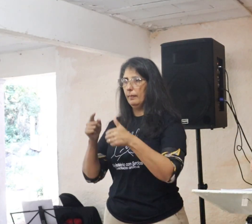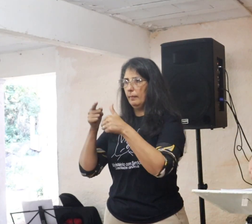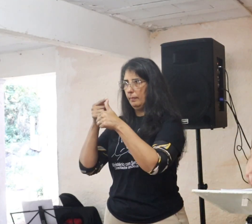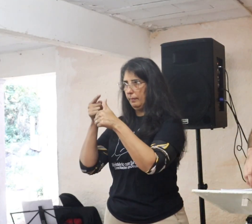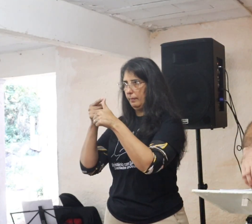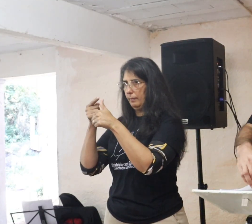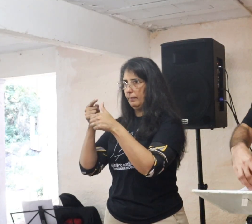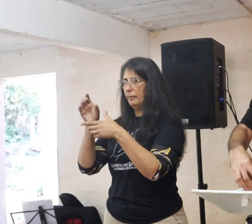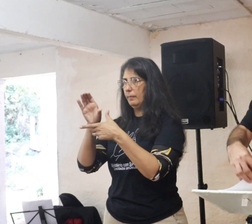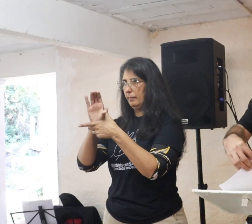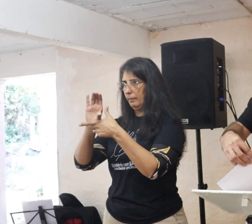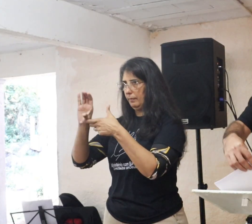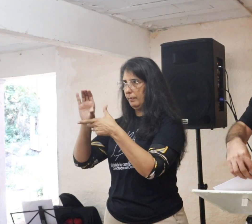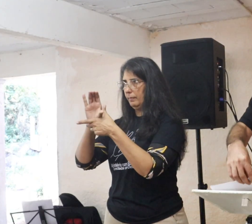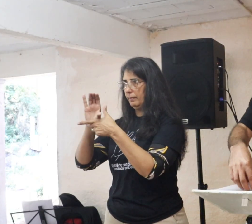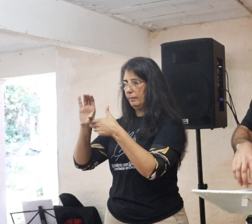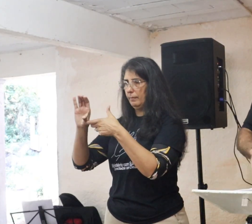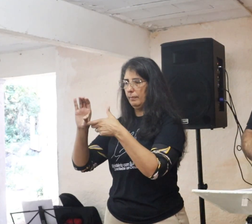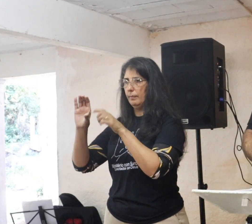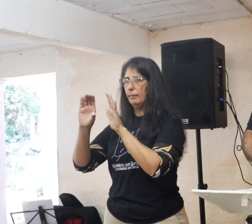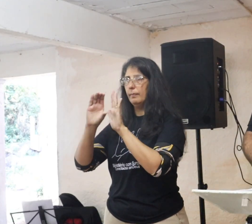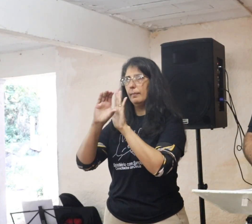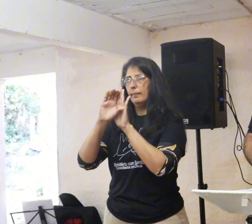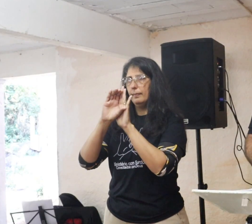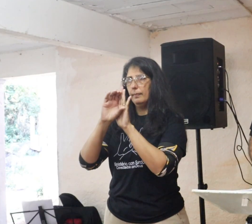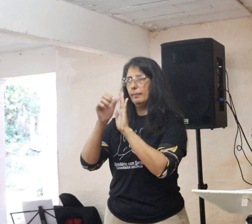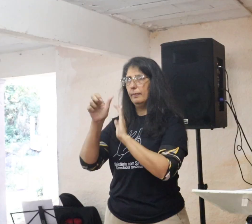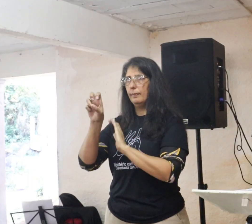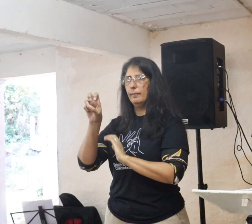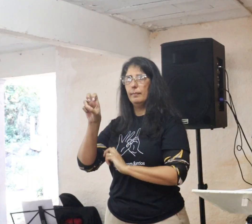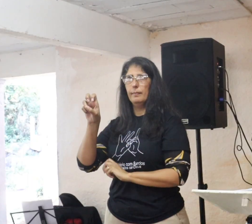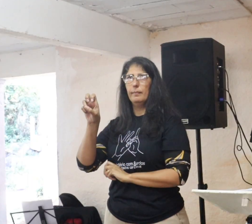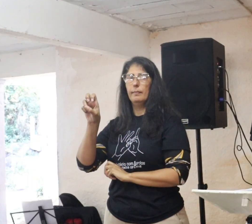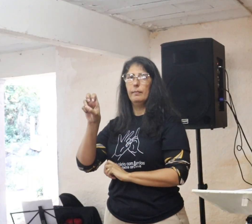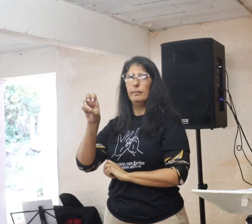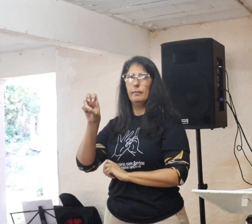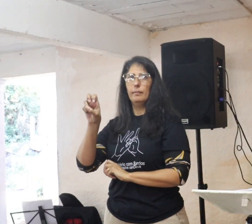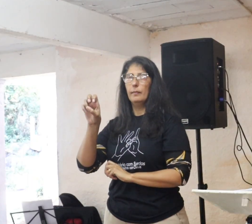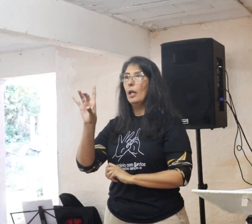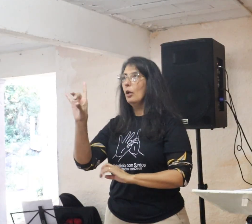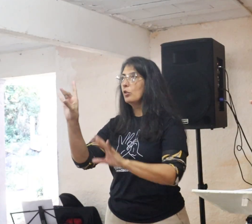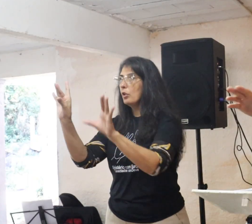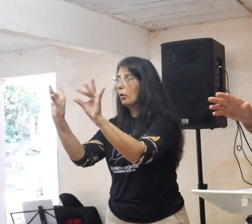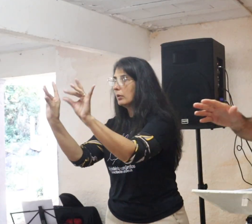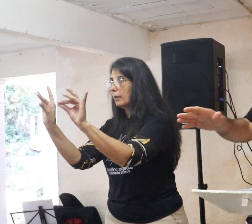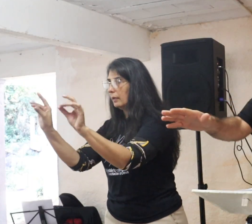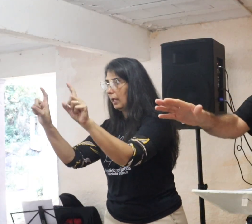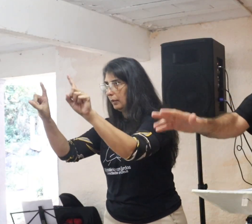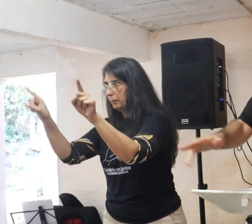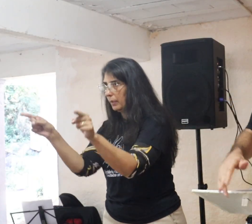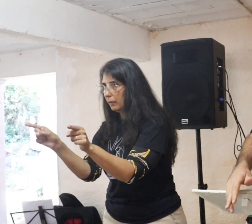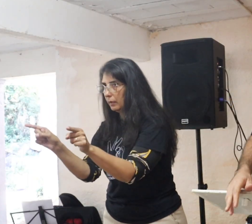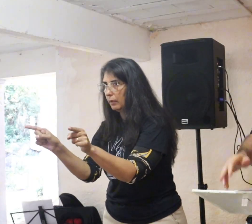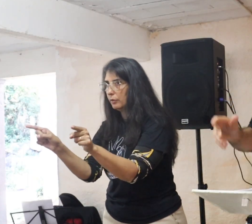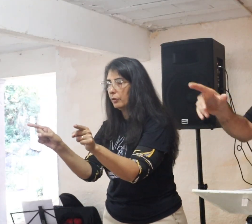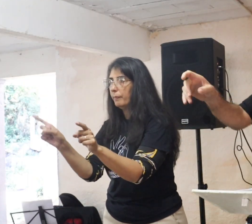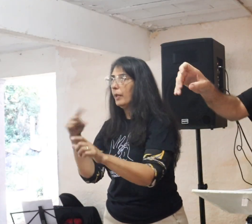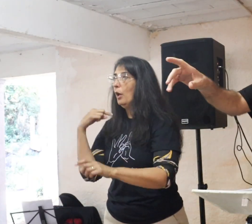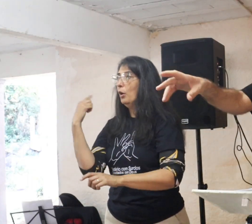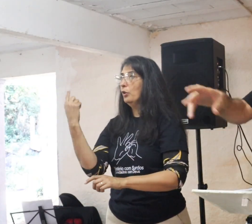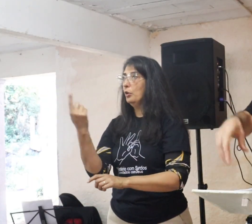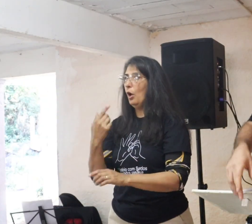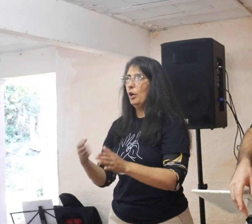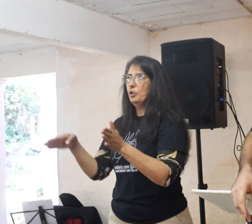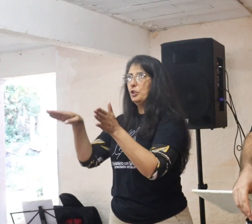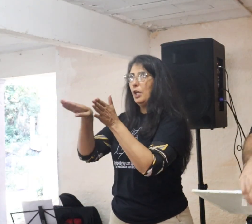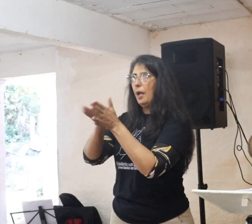E nós vamos ler, mas 1 Coríntios 15, só um detalhe, né, um parênteses. Nós chegamos aqui hoje, fiquei